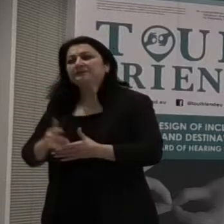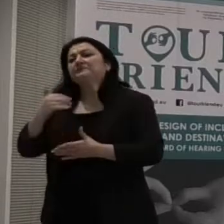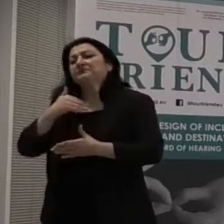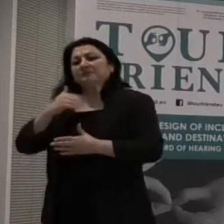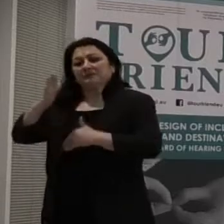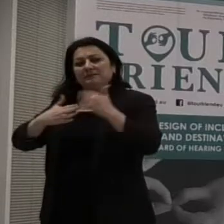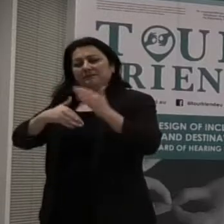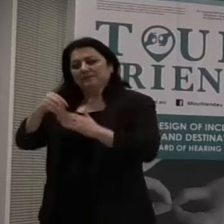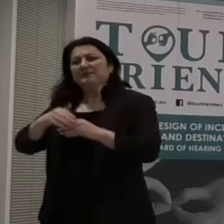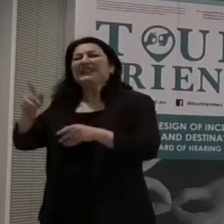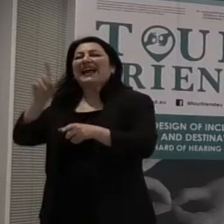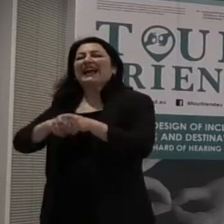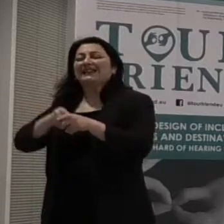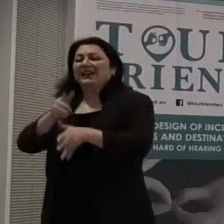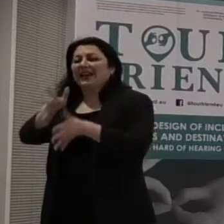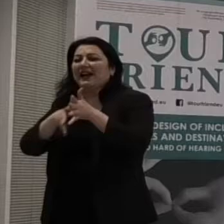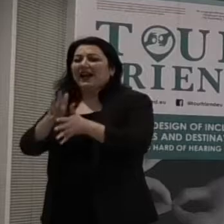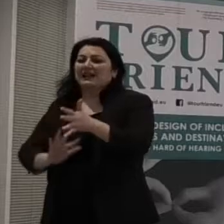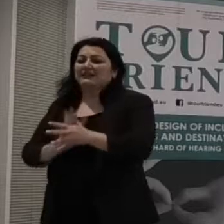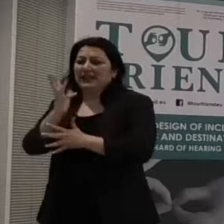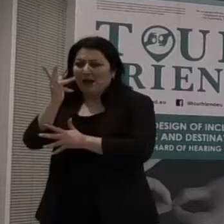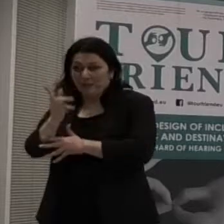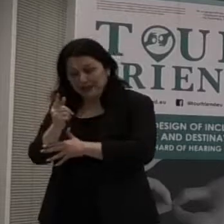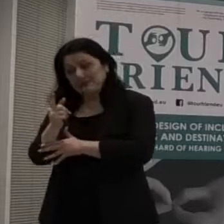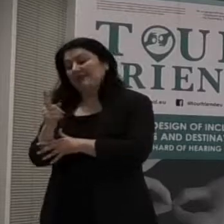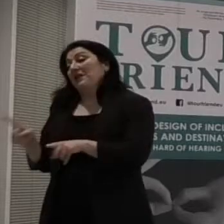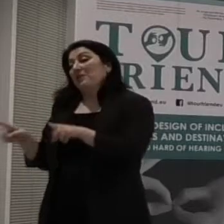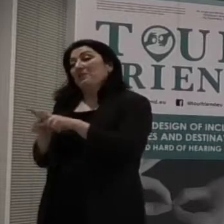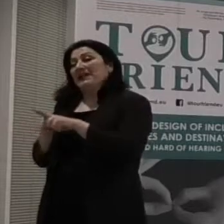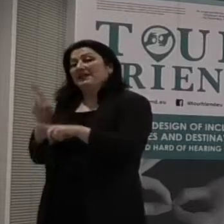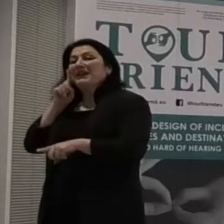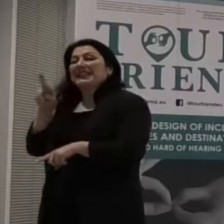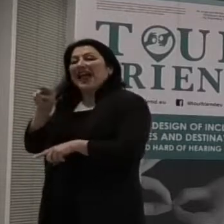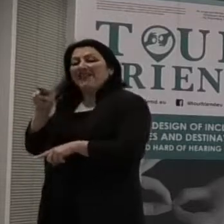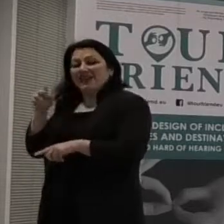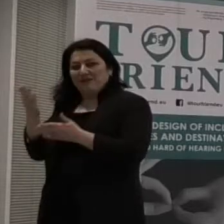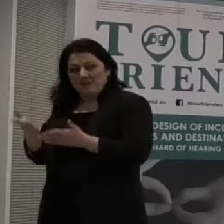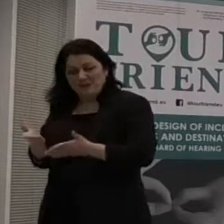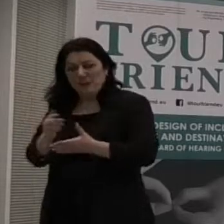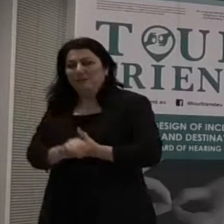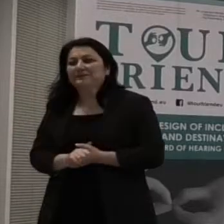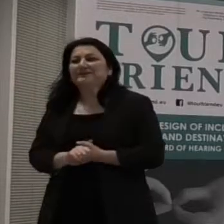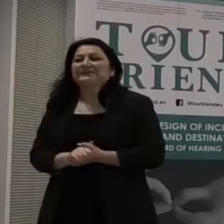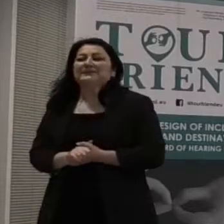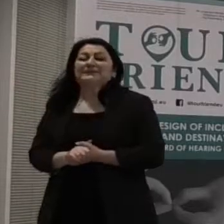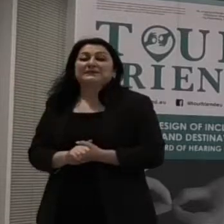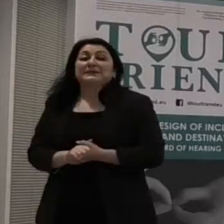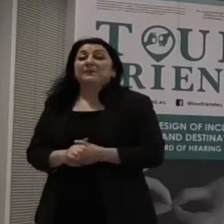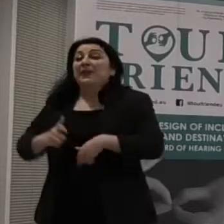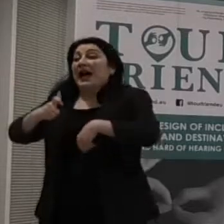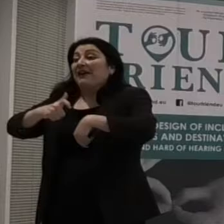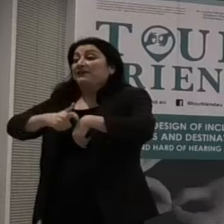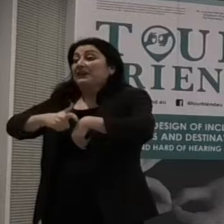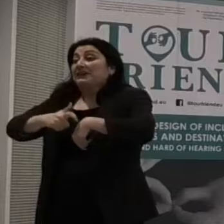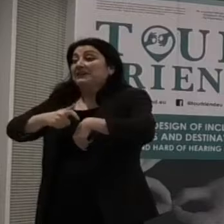ιδρυτής της εταιρείας Hands Up, συνιδρυτής, την ίδρυσα μαζί με την αδερφή μου, τη Χαρά Στάθη, και αυτή τη στιγμή